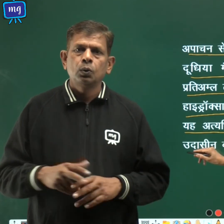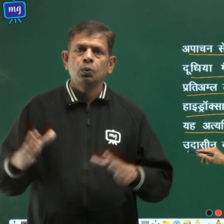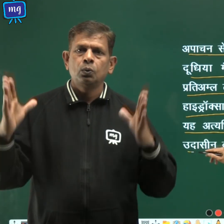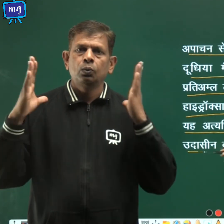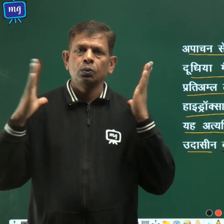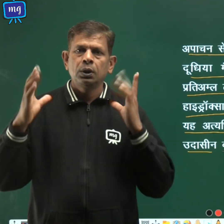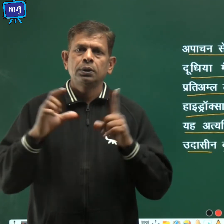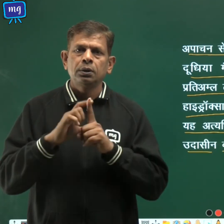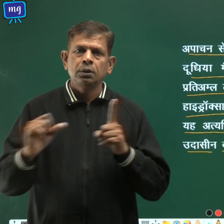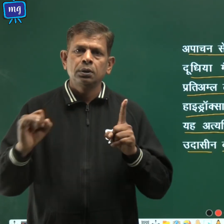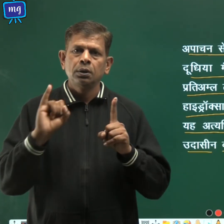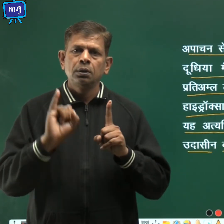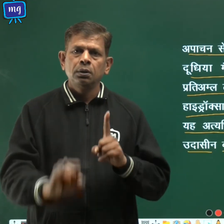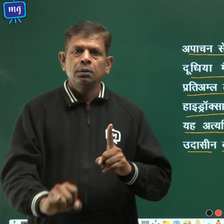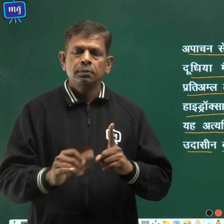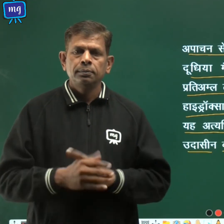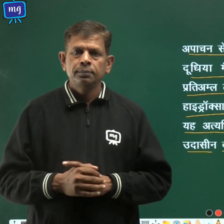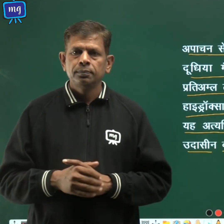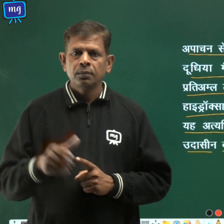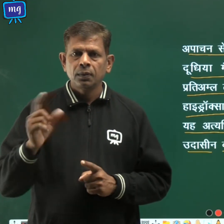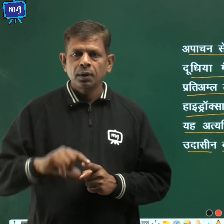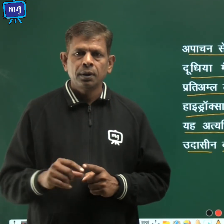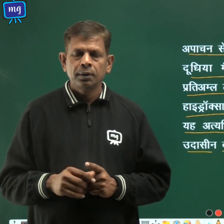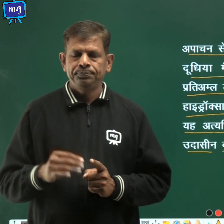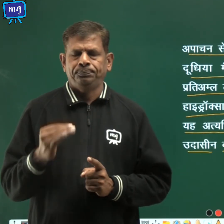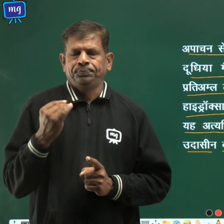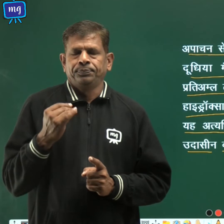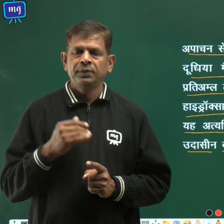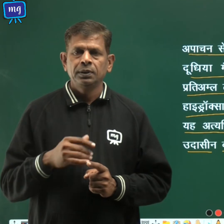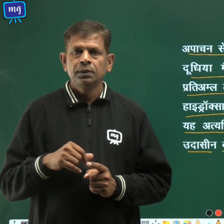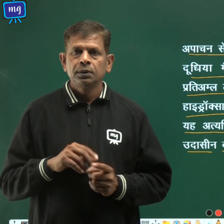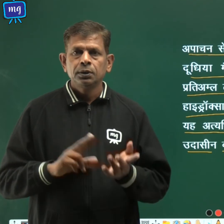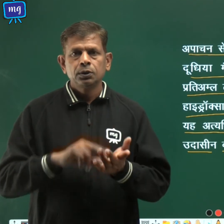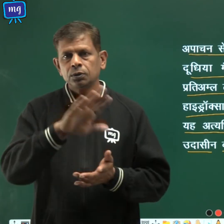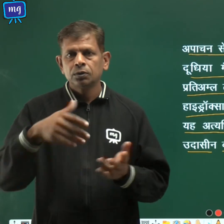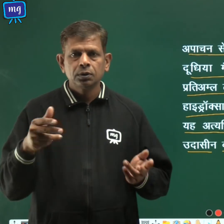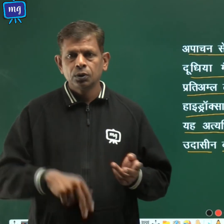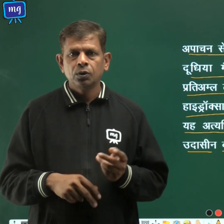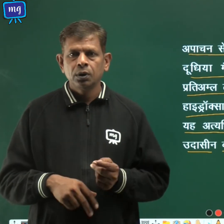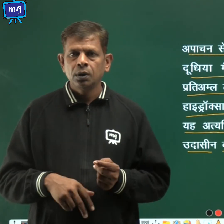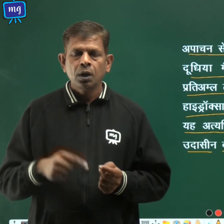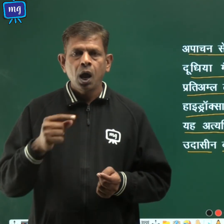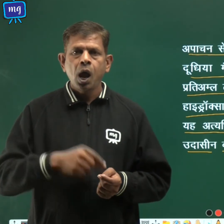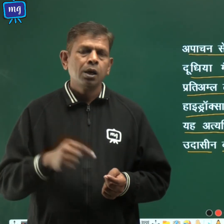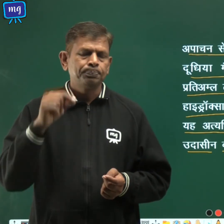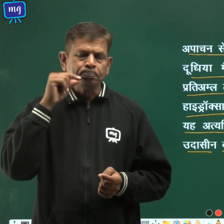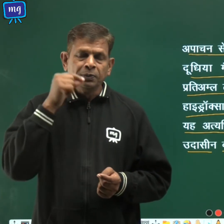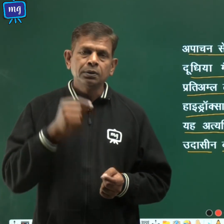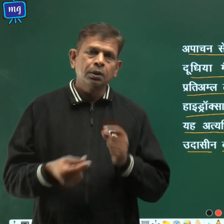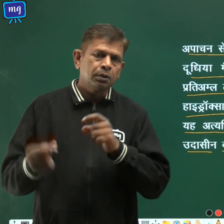उदासीन कर देता है। ये क्षारीय प्रकृति का होता है ना, तो ये अम्ल के साथ क्रिया